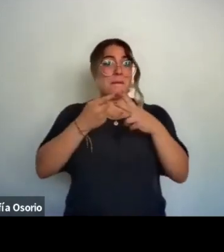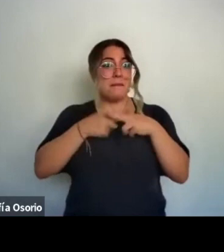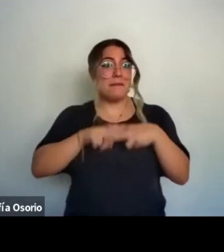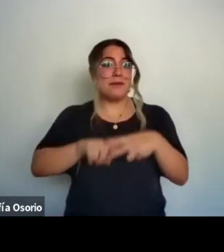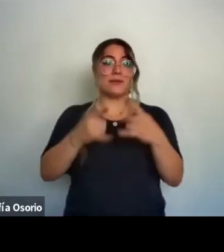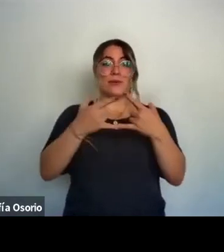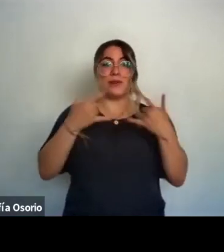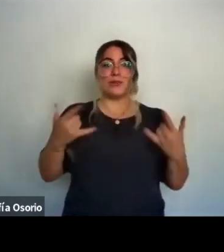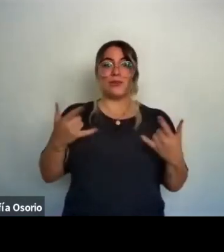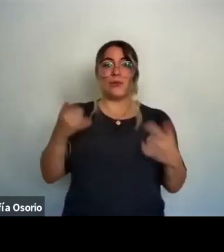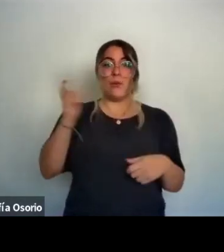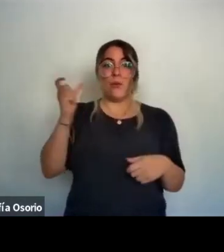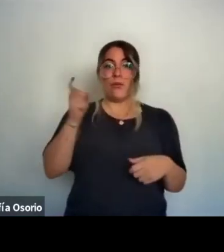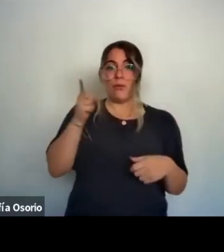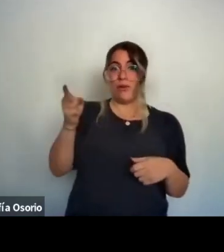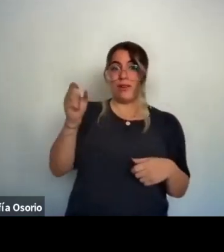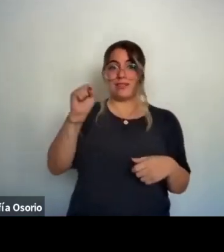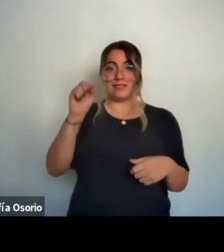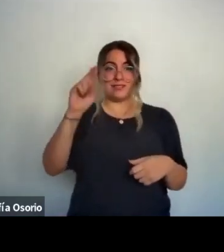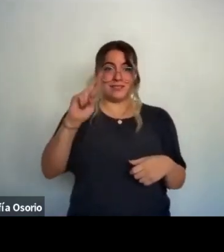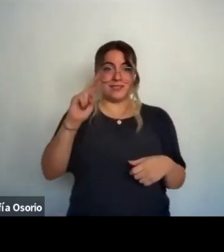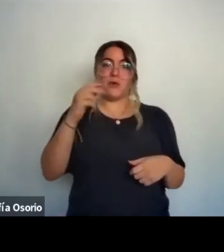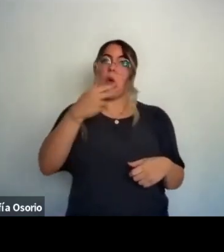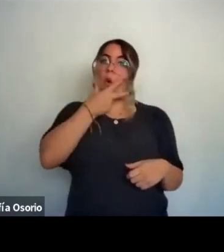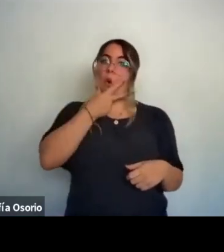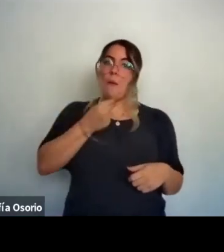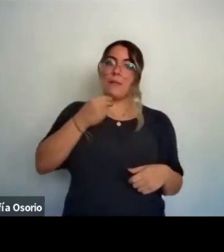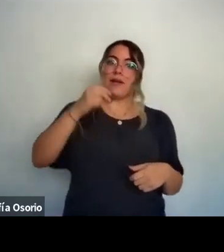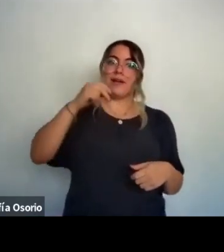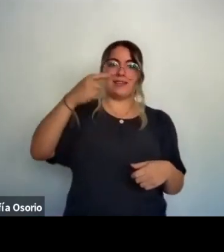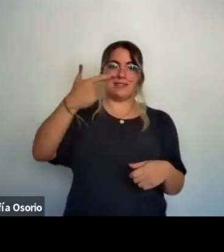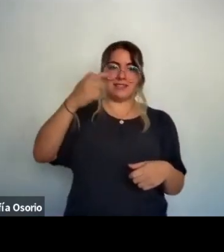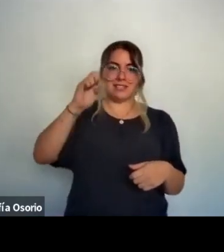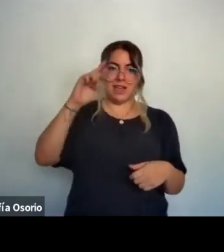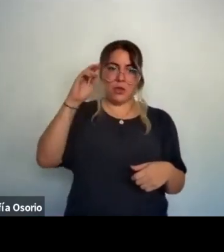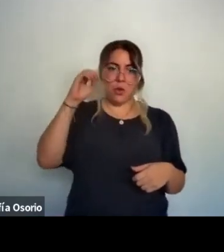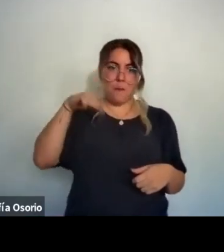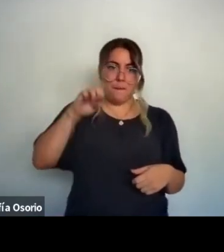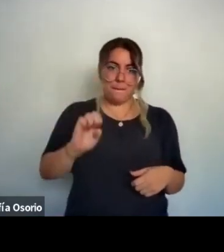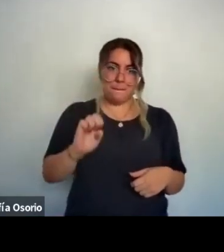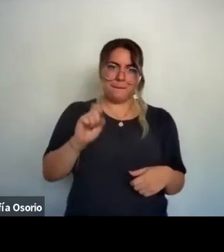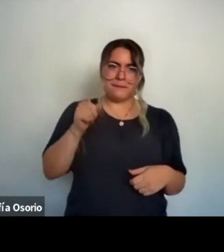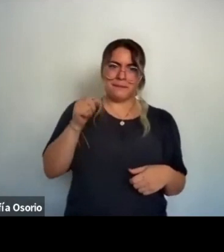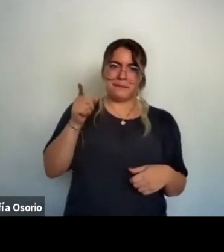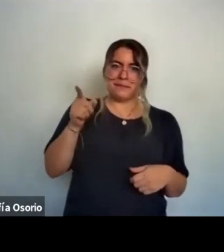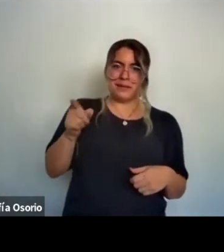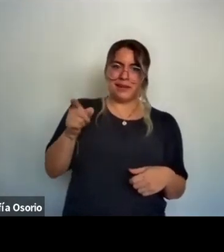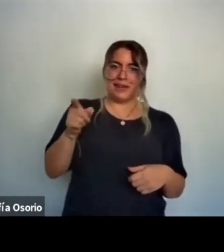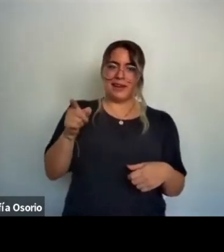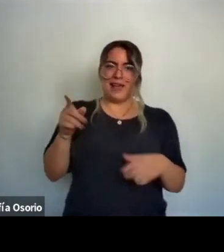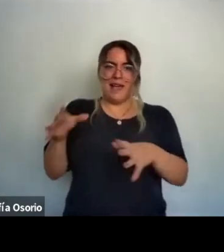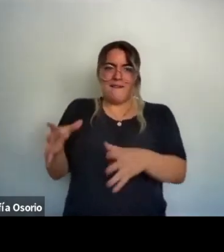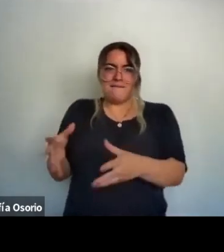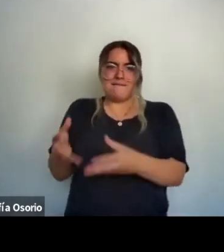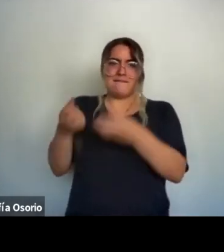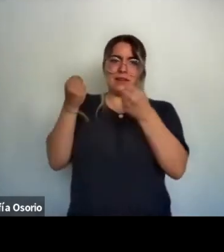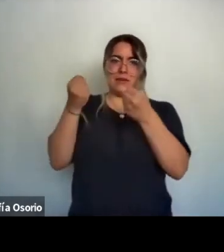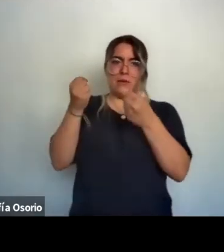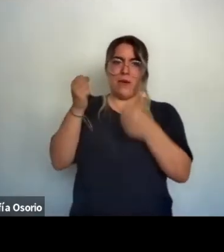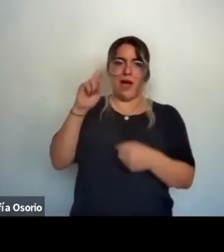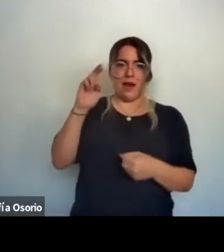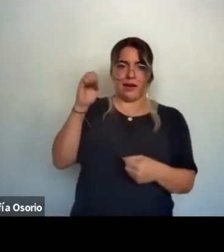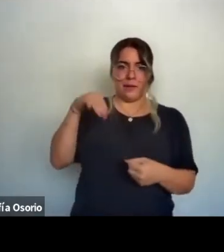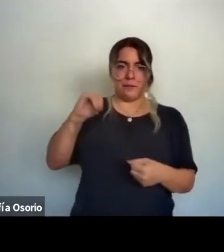que sufre el señor Jerome Barbrand, que es el que rescata a Remy de las calles